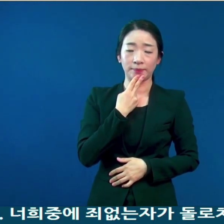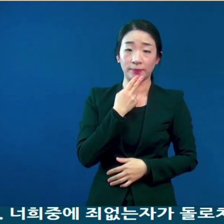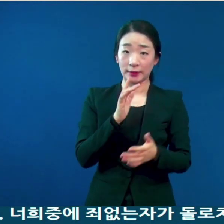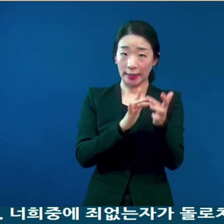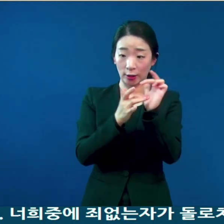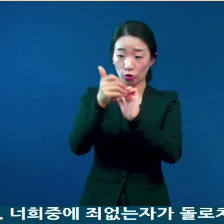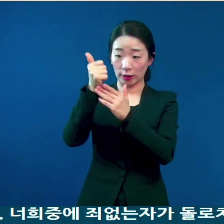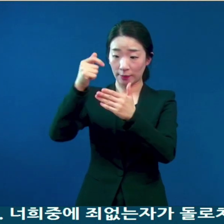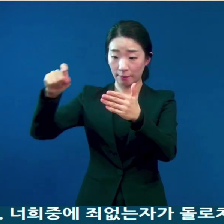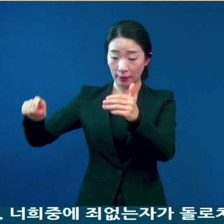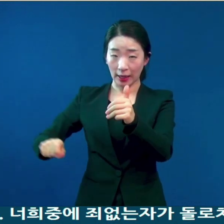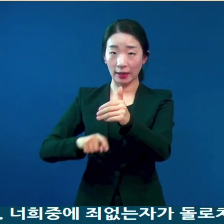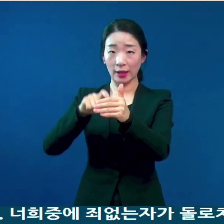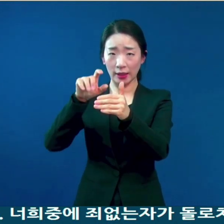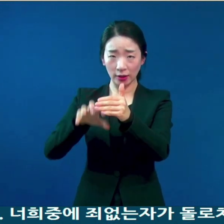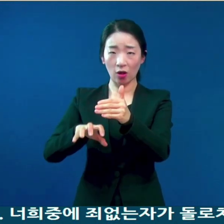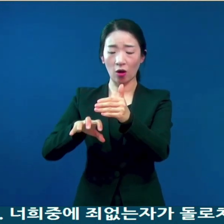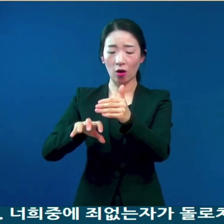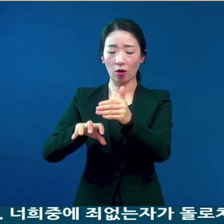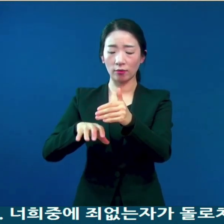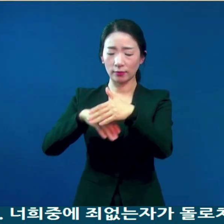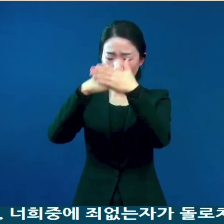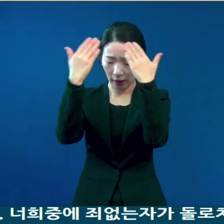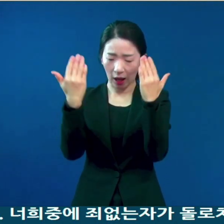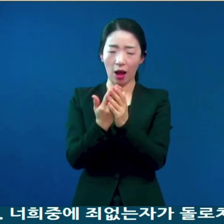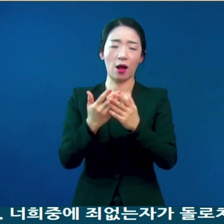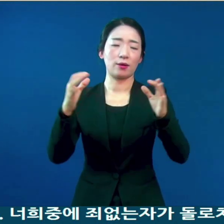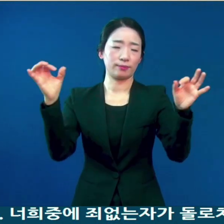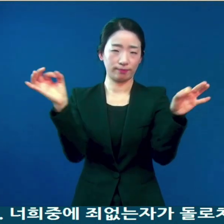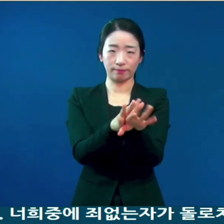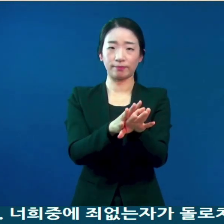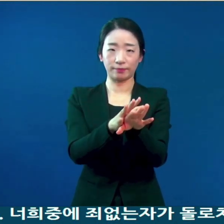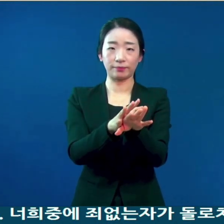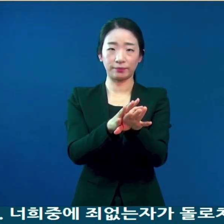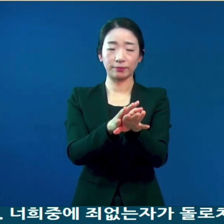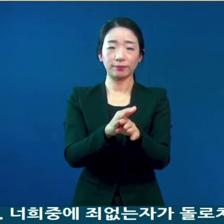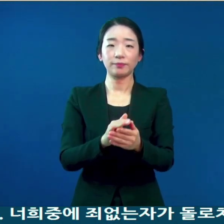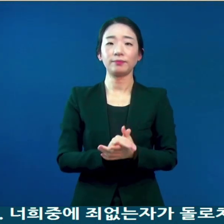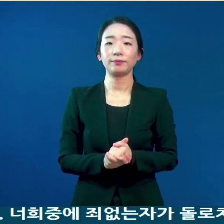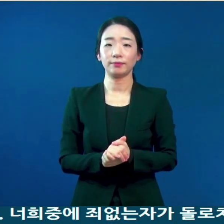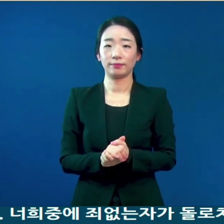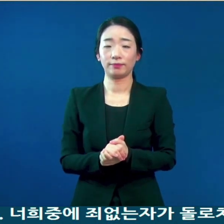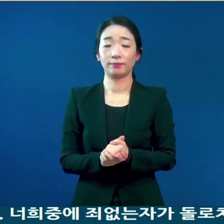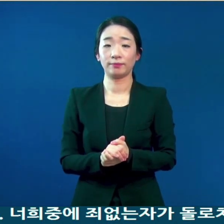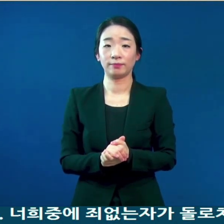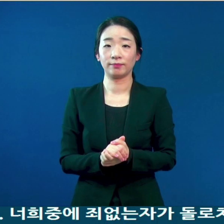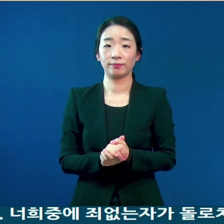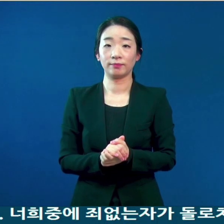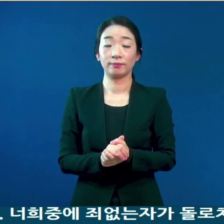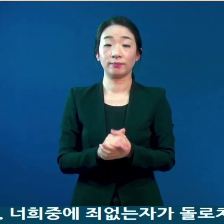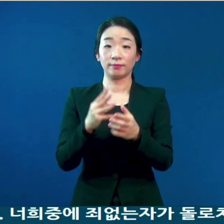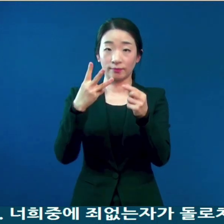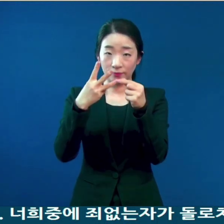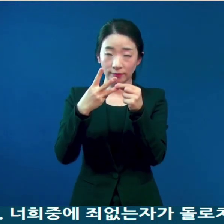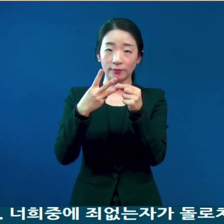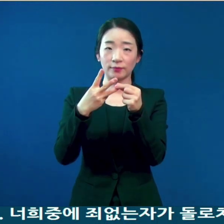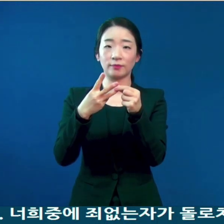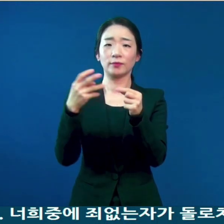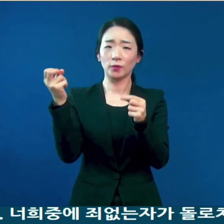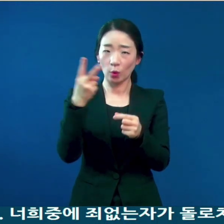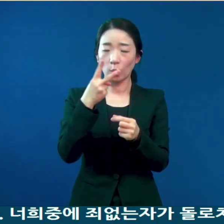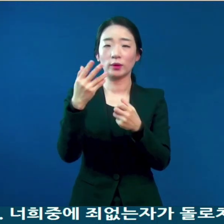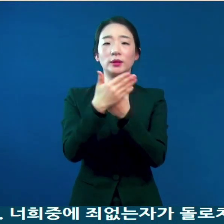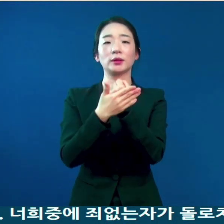예수 안에서 싹 없어졌습니다. 답할 수 있기를 바랍니다. 그리고 은혜의